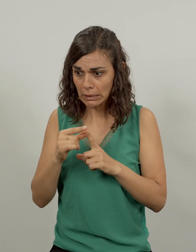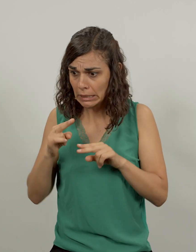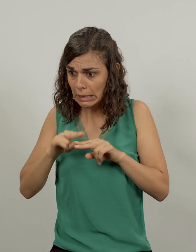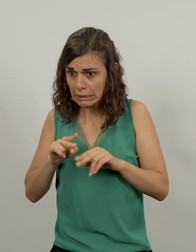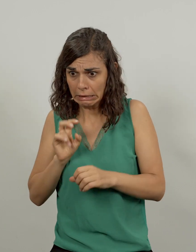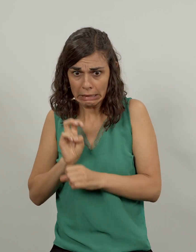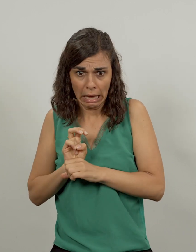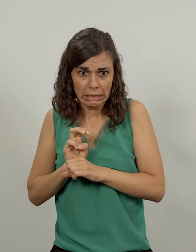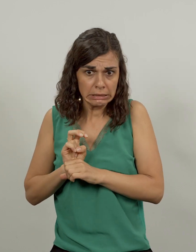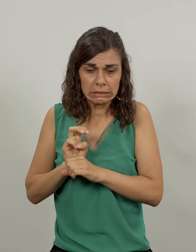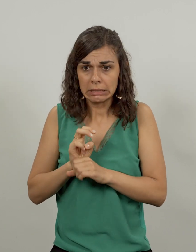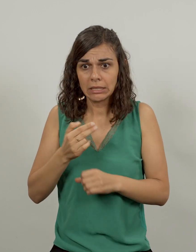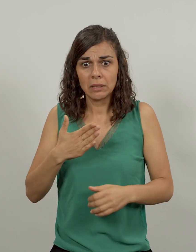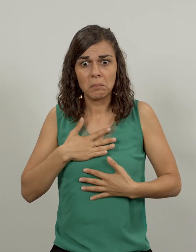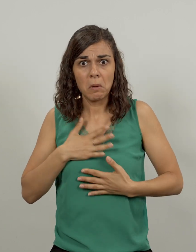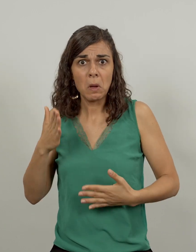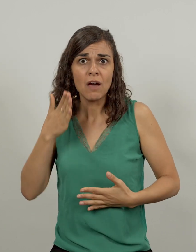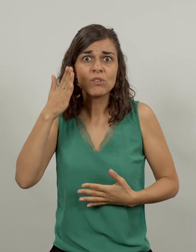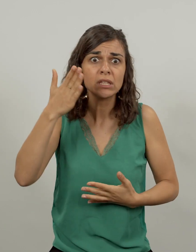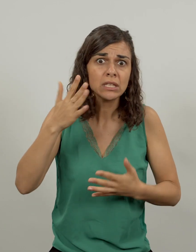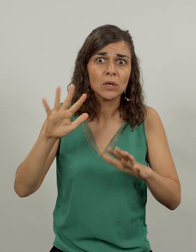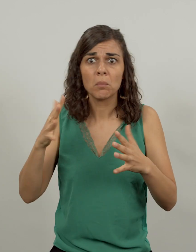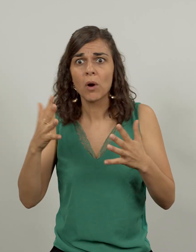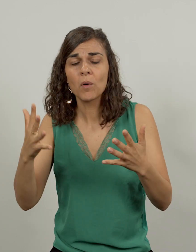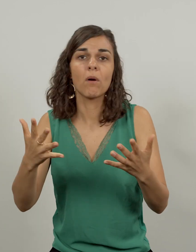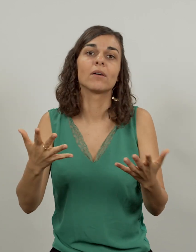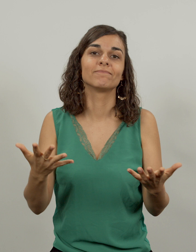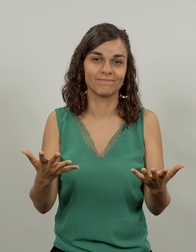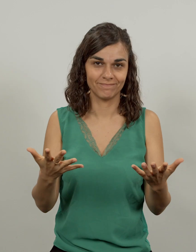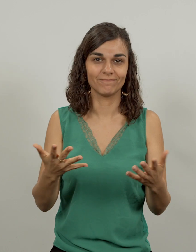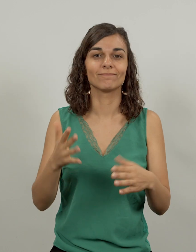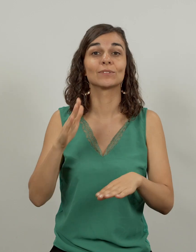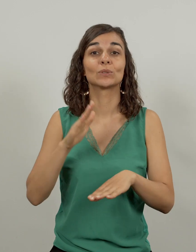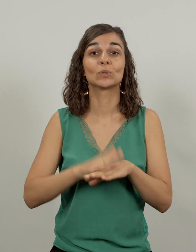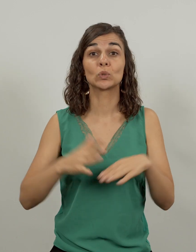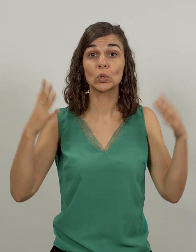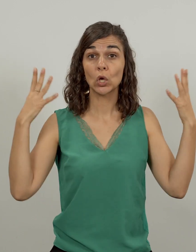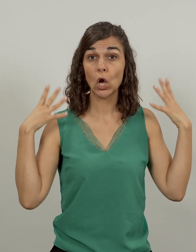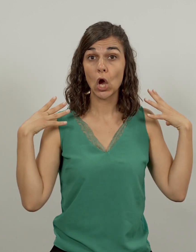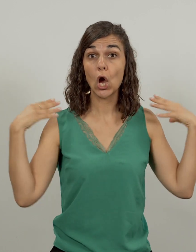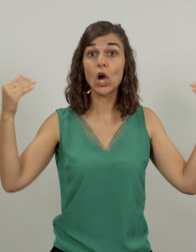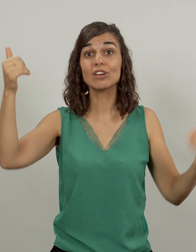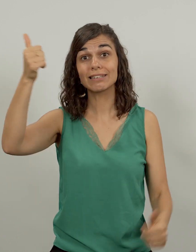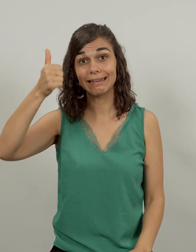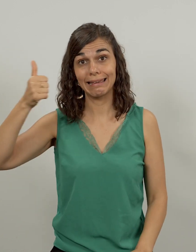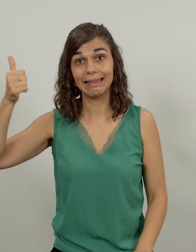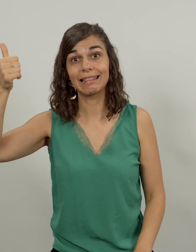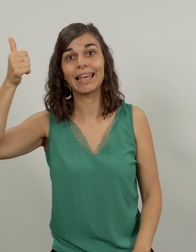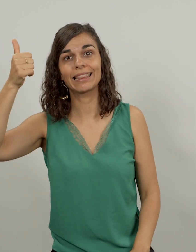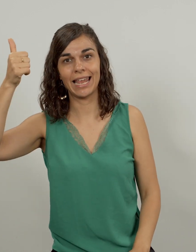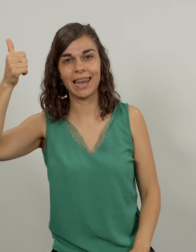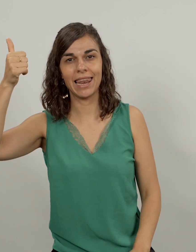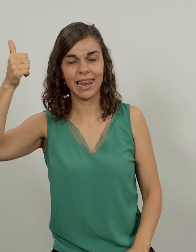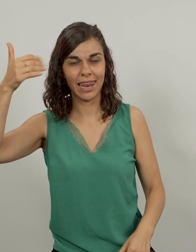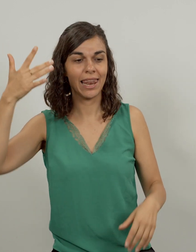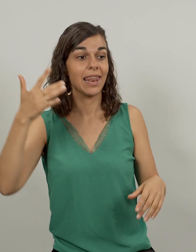leur reste, ils ont peur de l'avenir. Et c'est à ce moment-là que l'ange de l'Éternel,